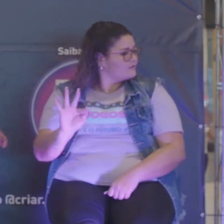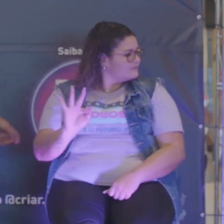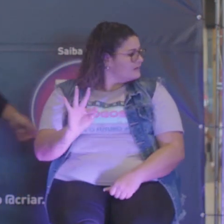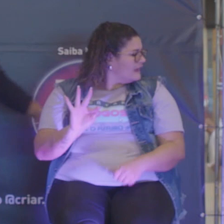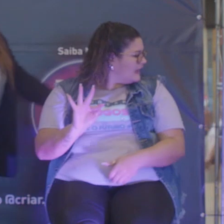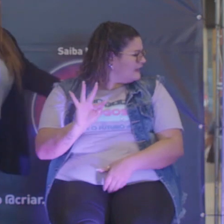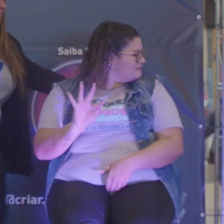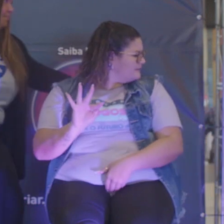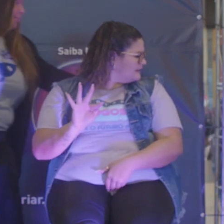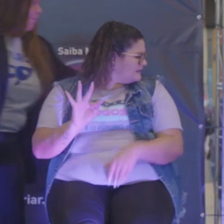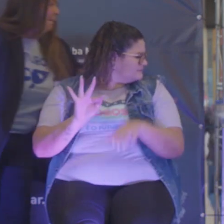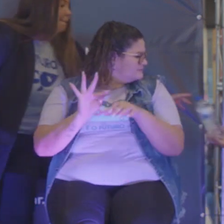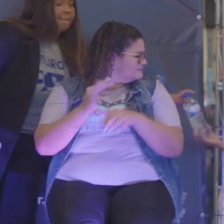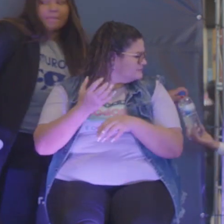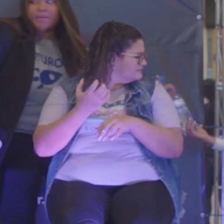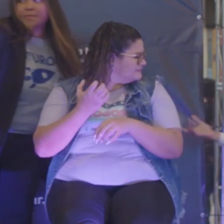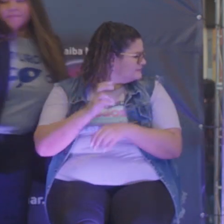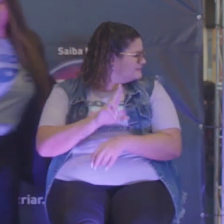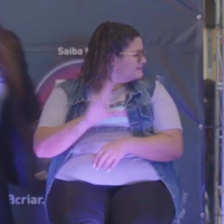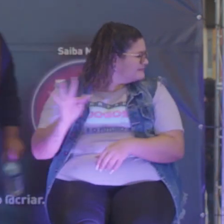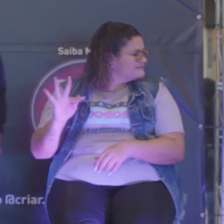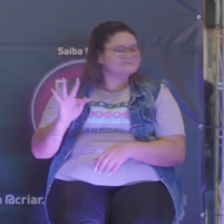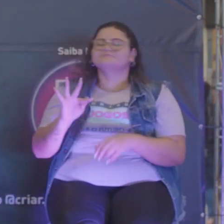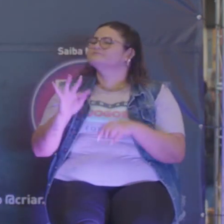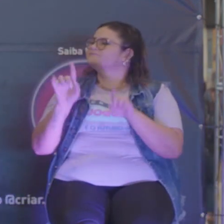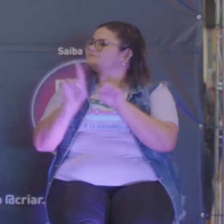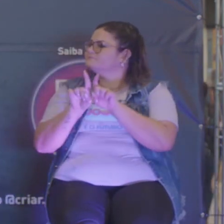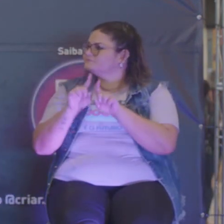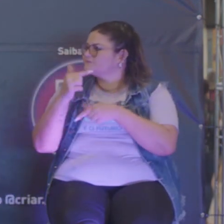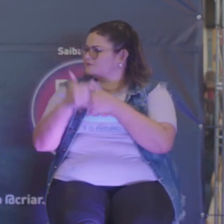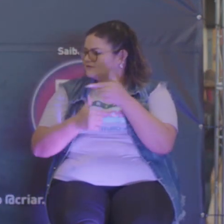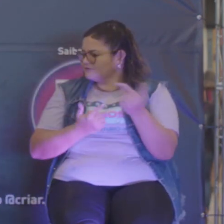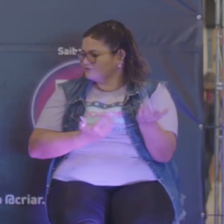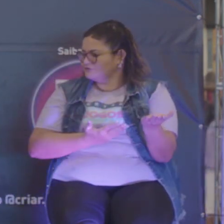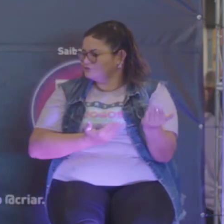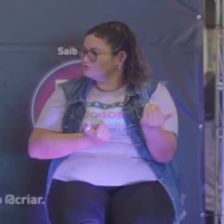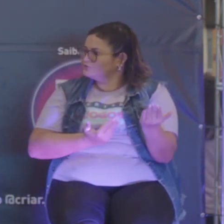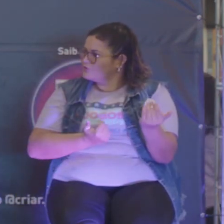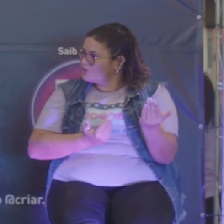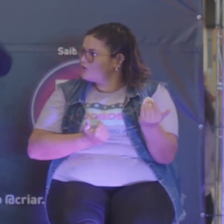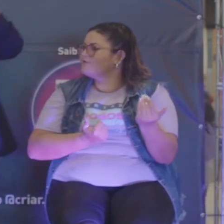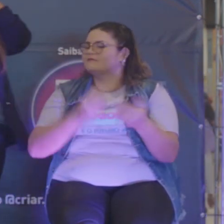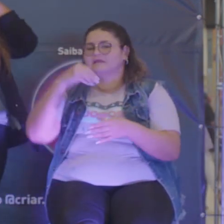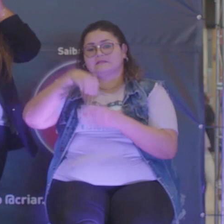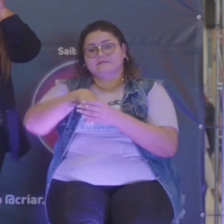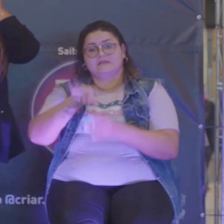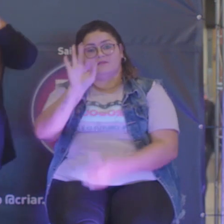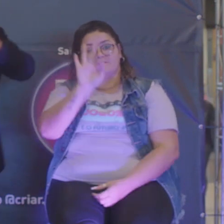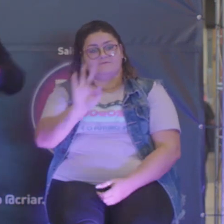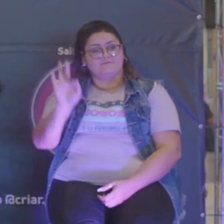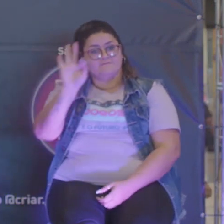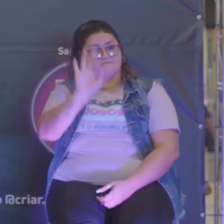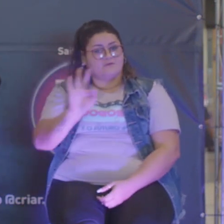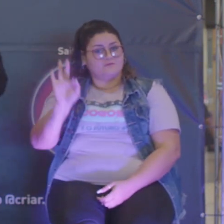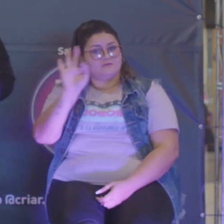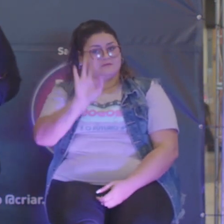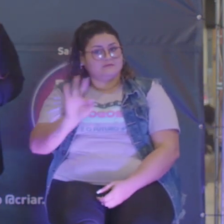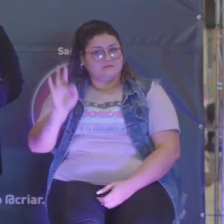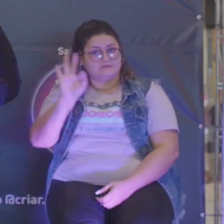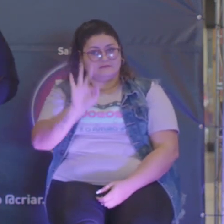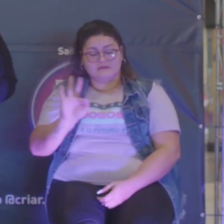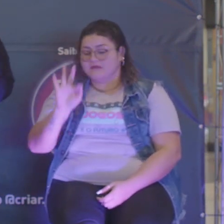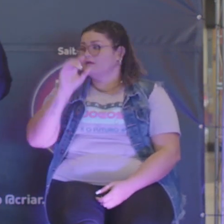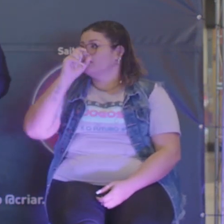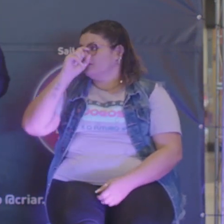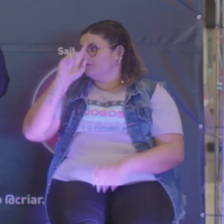logo aqui do lado, em Niterói. Comecei a trabalhar com jogos, com games, né, dentro da faculdade. Foi uma grande